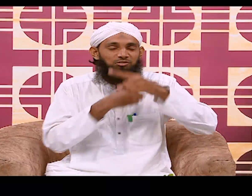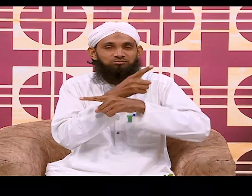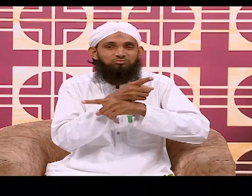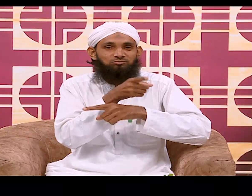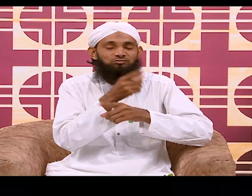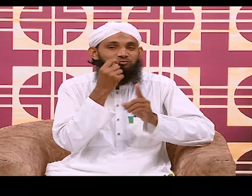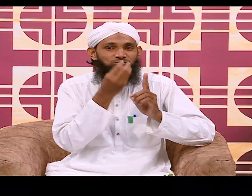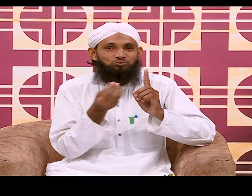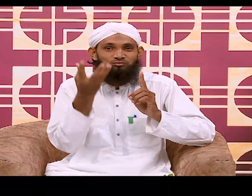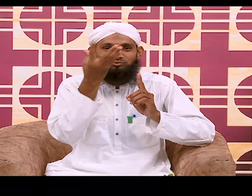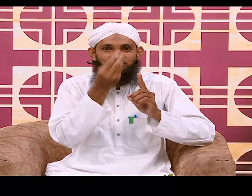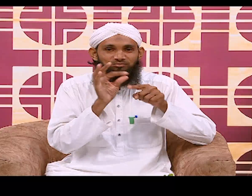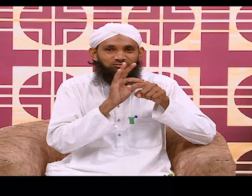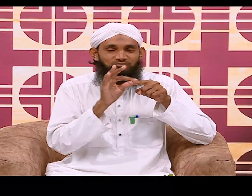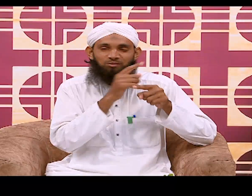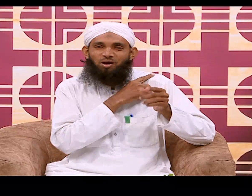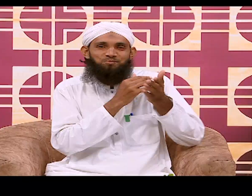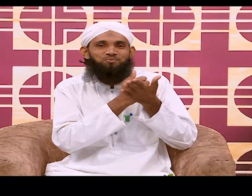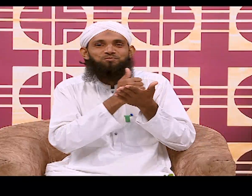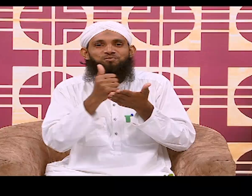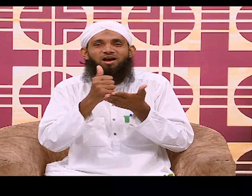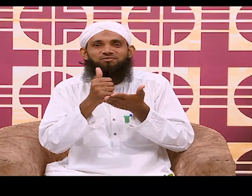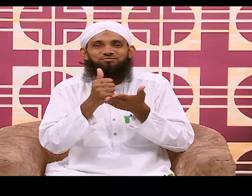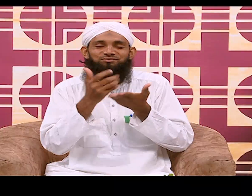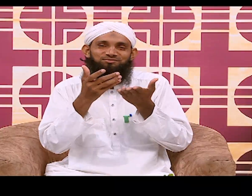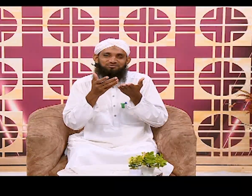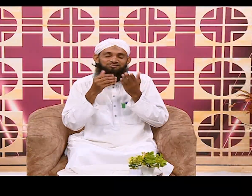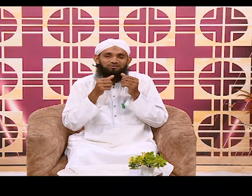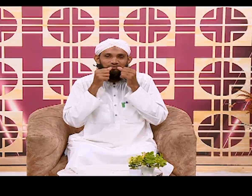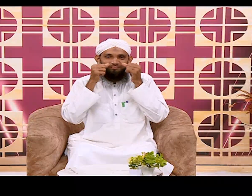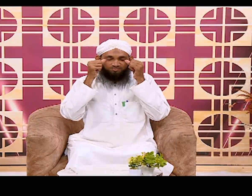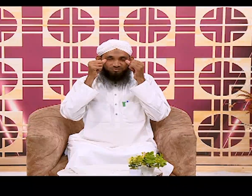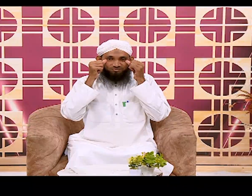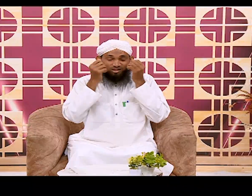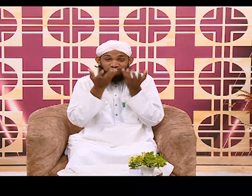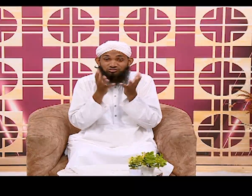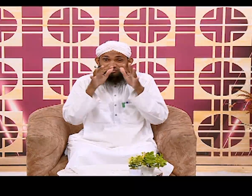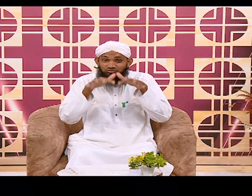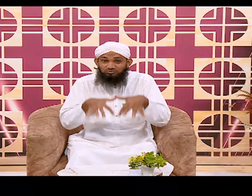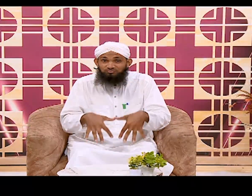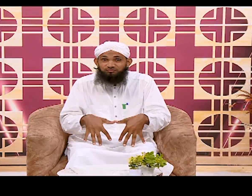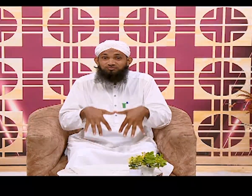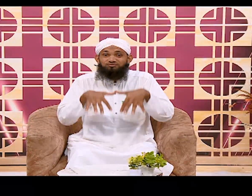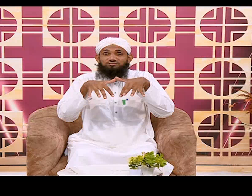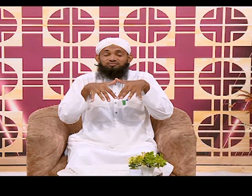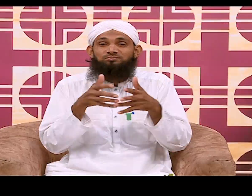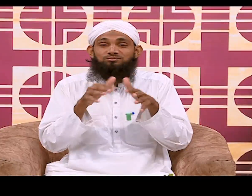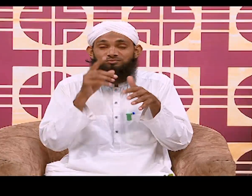حق ہے اس کے اس دن اور اس رات کے گناہ معاف فرما دے۔ شفاعت کرے حشر میں جو رضا کی، سوائے تیرے کس